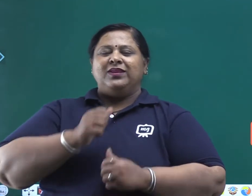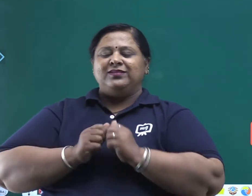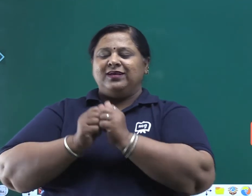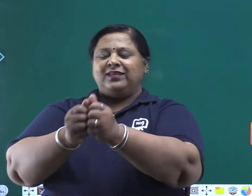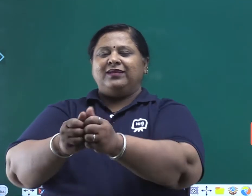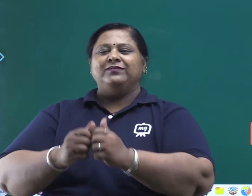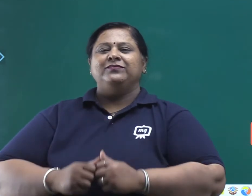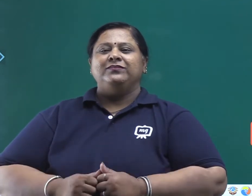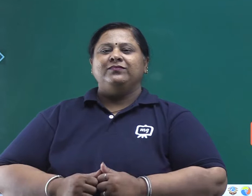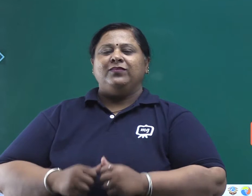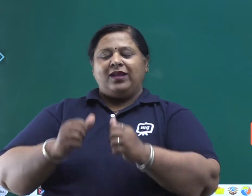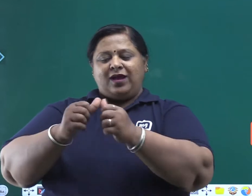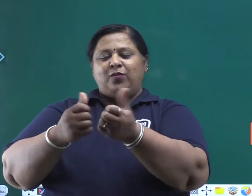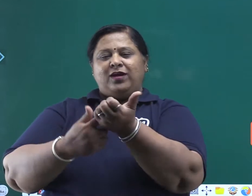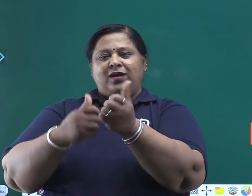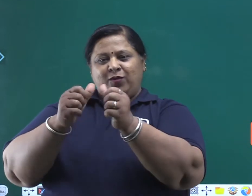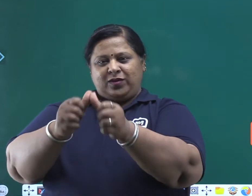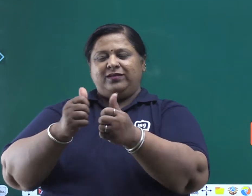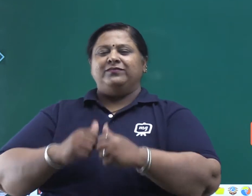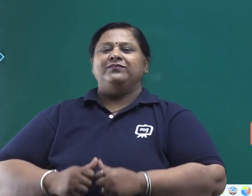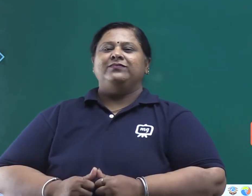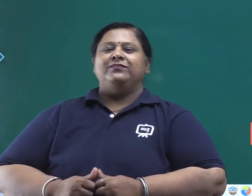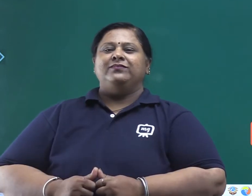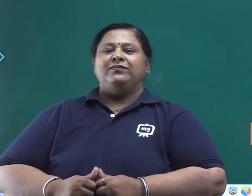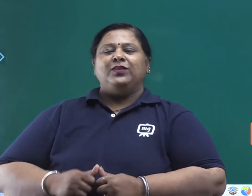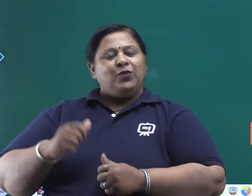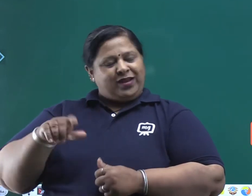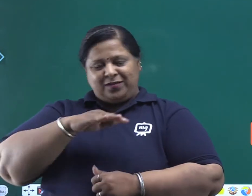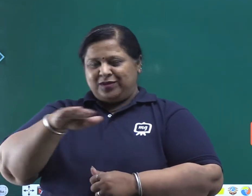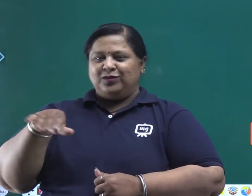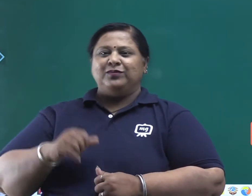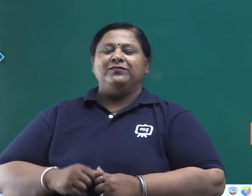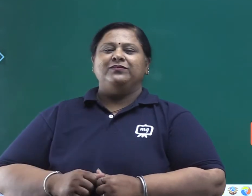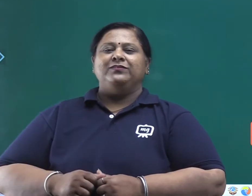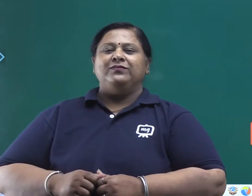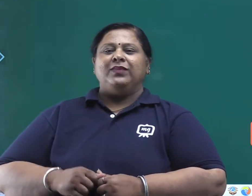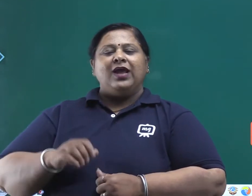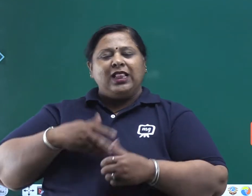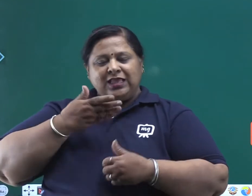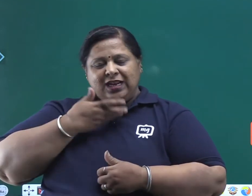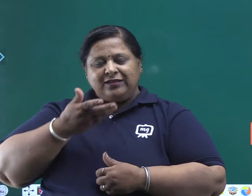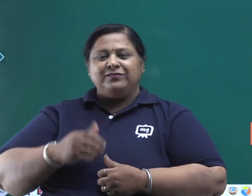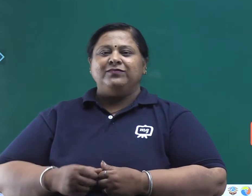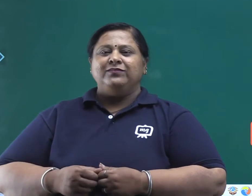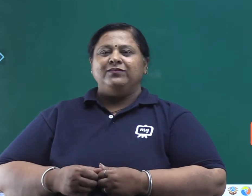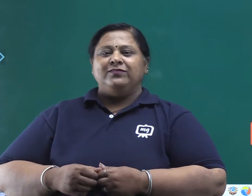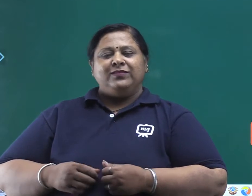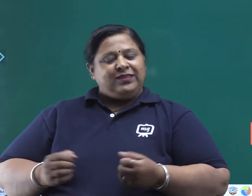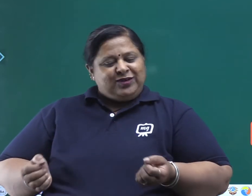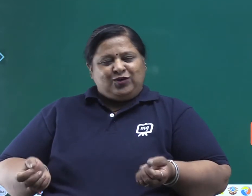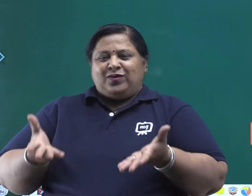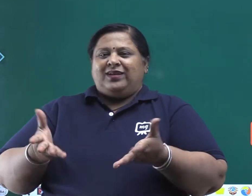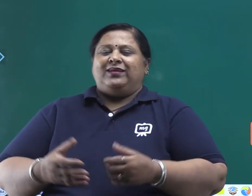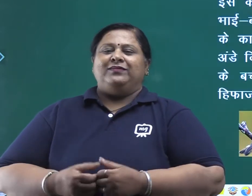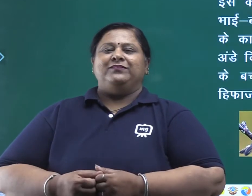हैं अरुणा अरोड़ा। तो आइए बच्चों, अध्ययन प्रारंभ करते